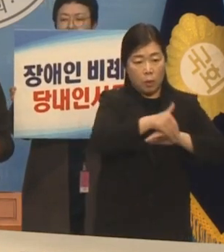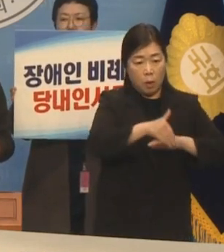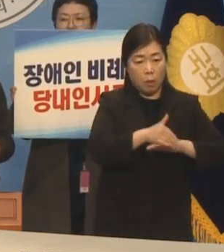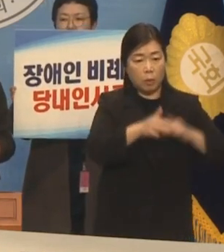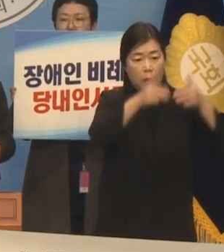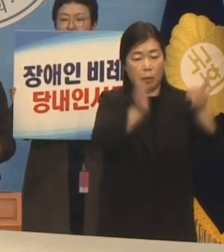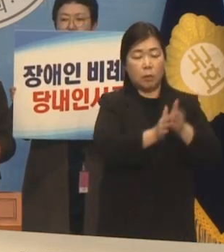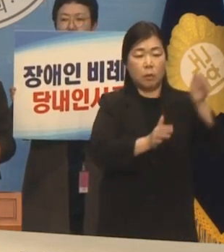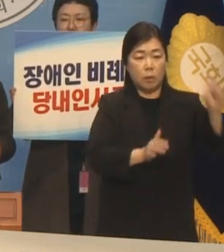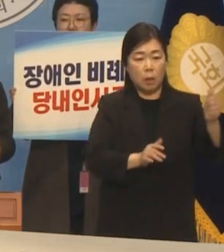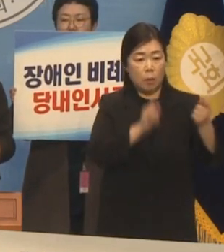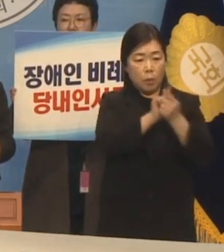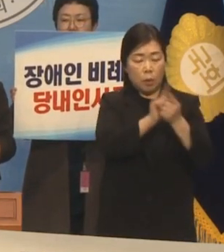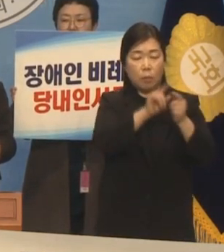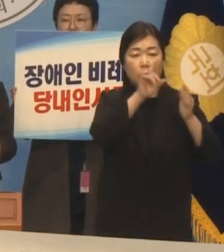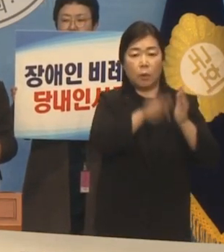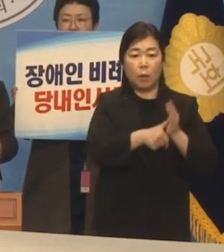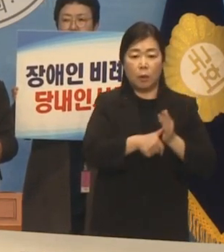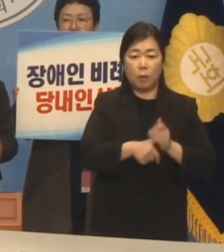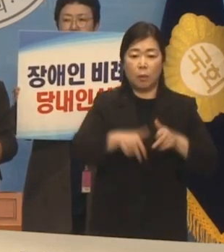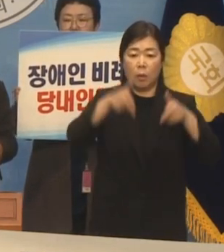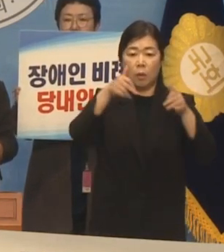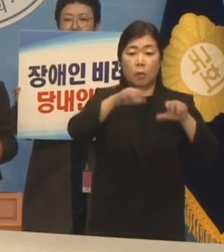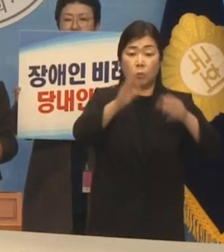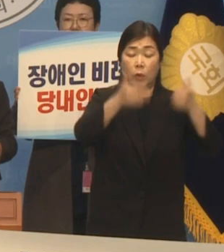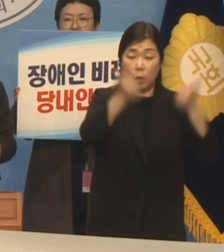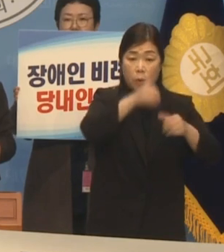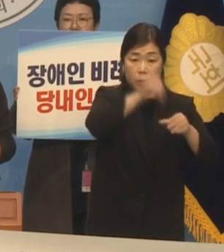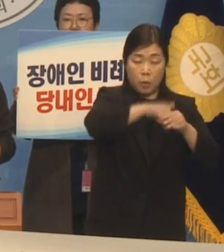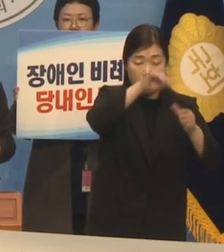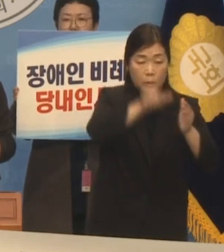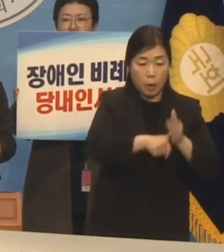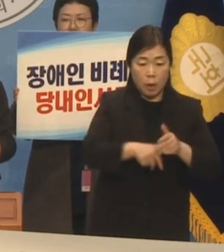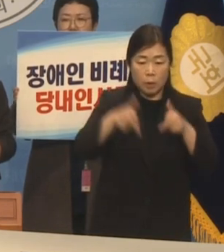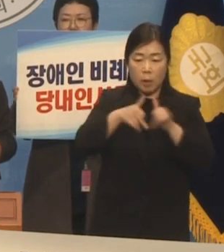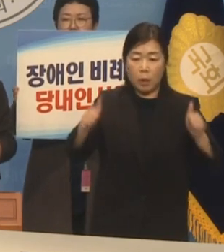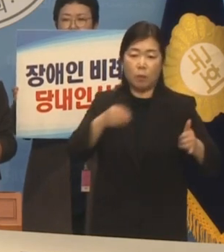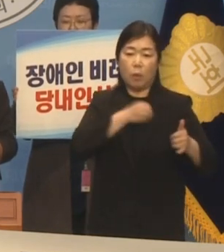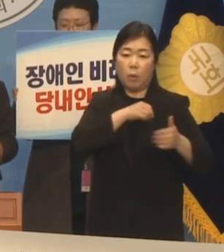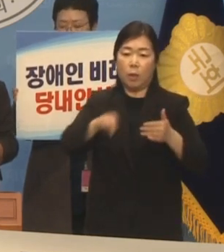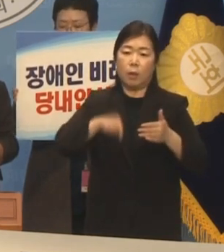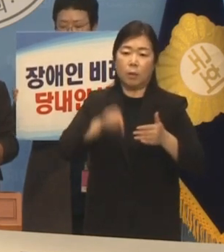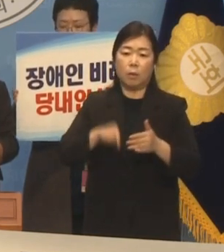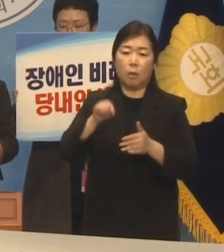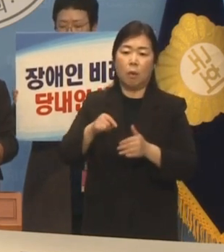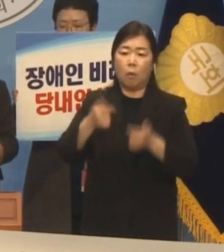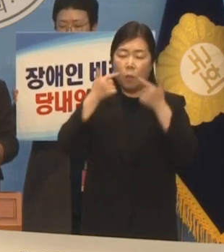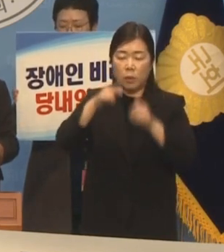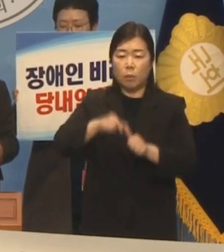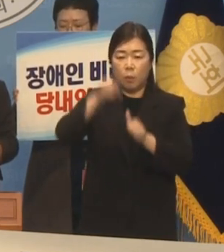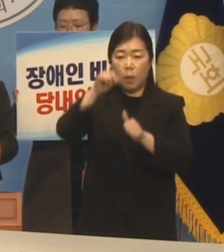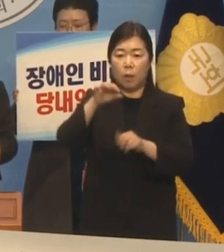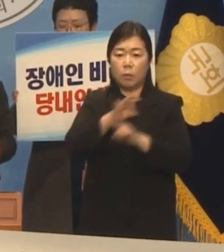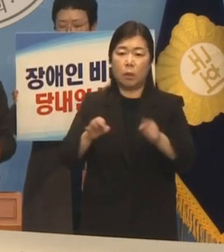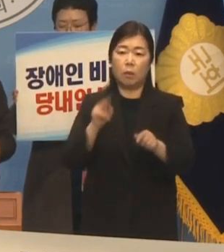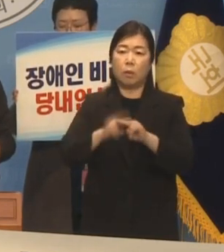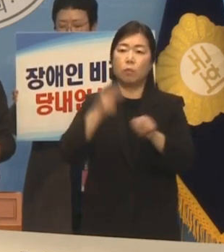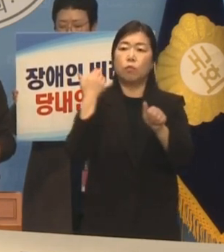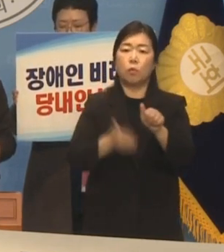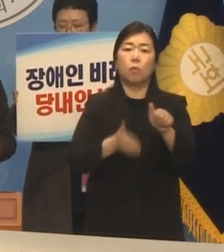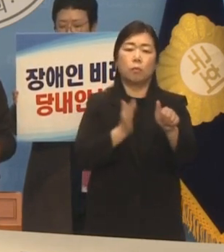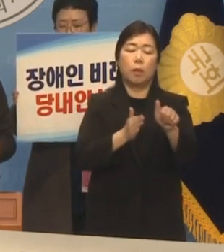비례대표의 공정한 절차를 거친 내부 인재 선발이라는 원칙을 확고하게 전달한 바 있다